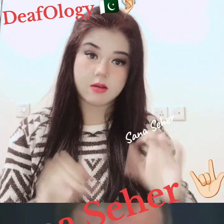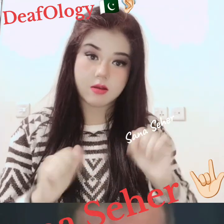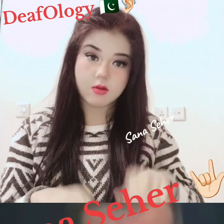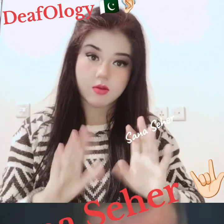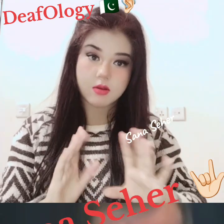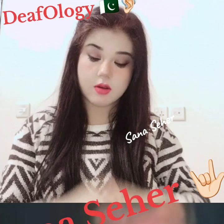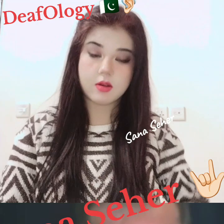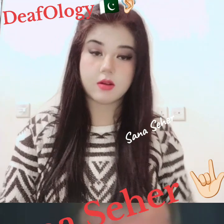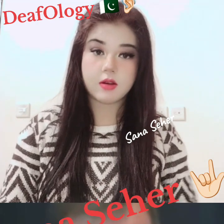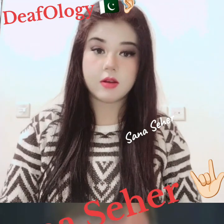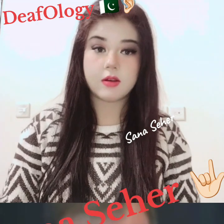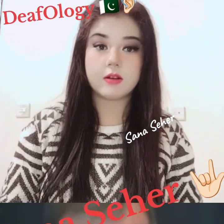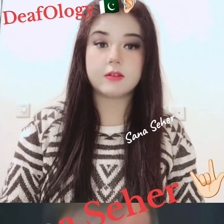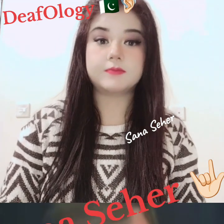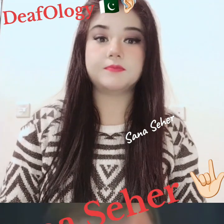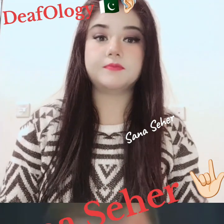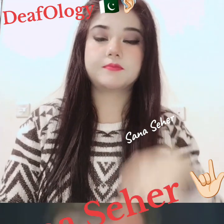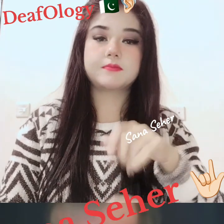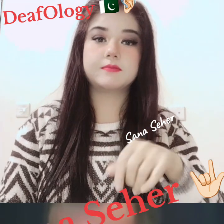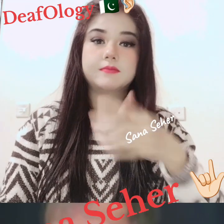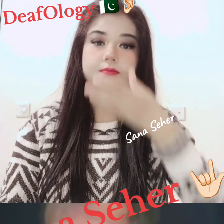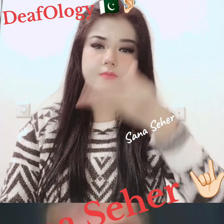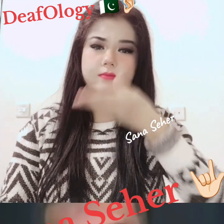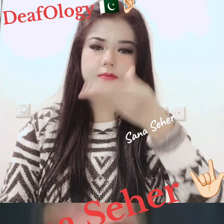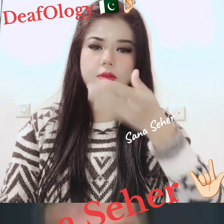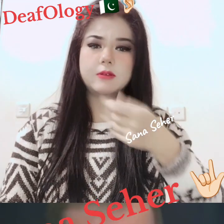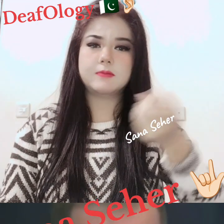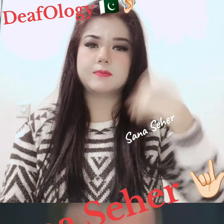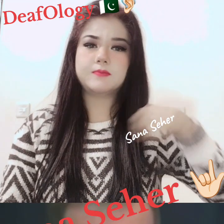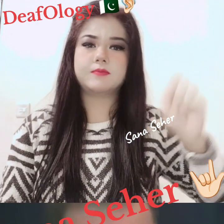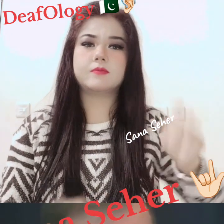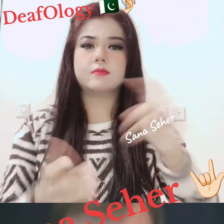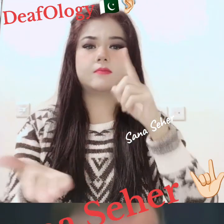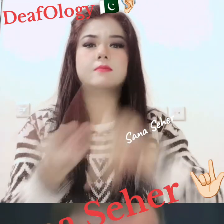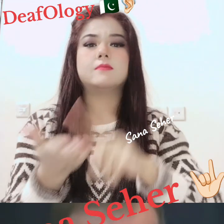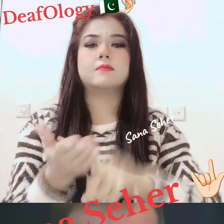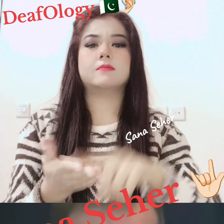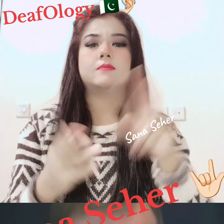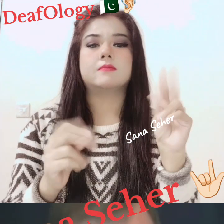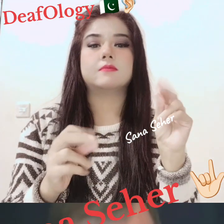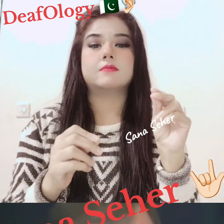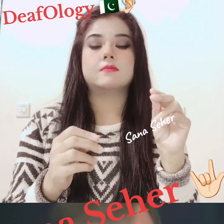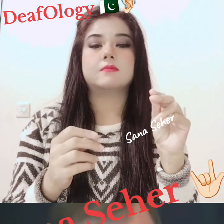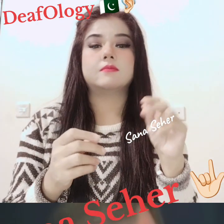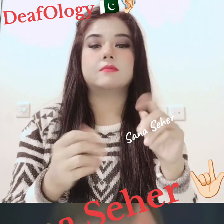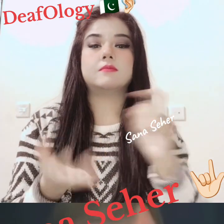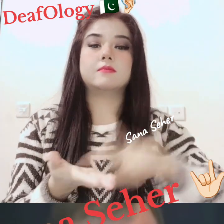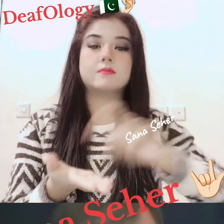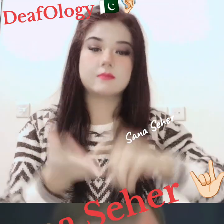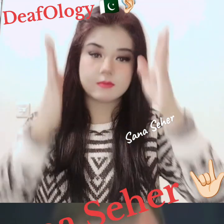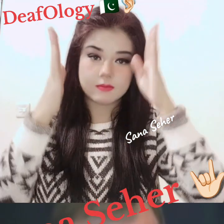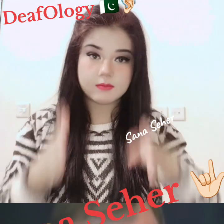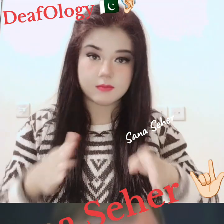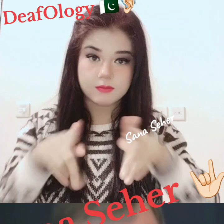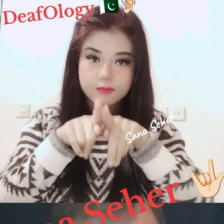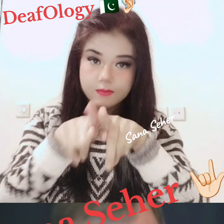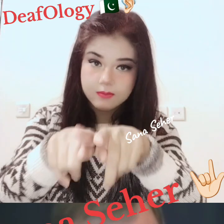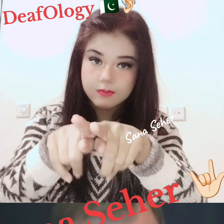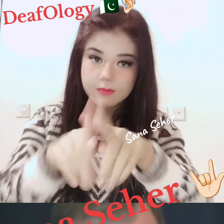बिकॉज ये बयानिया होता है कि यहां बस ऑर्डर दिया और सजा दे दी, ऐसे नहीं होता। तो दैट लीगल प्रोसेस इज गोइंग ऑन